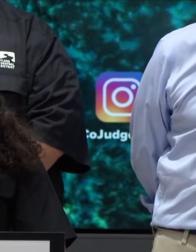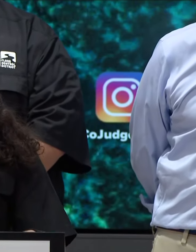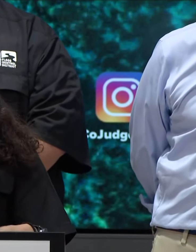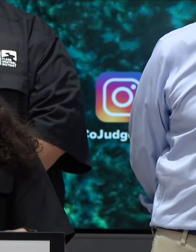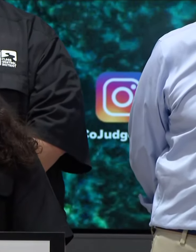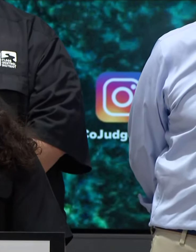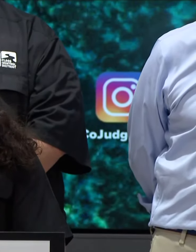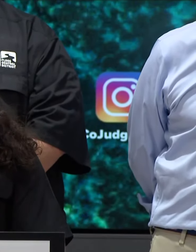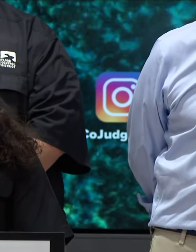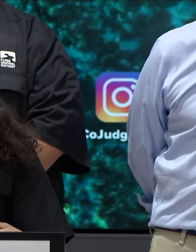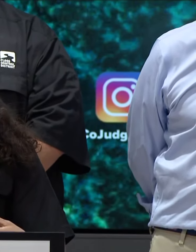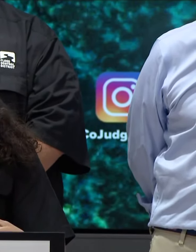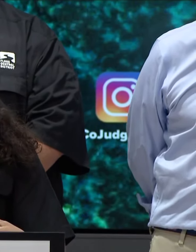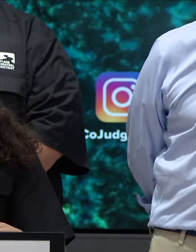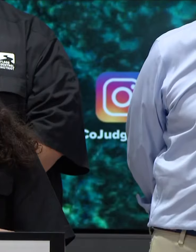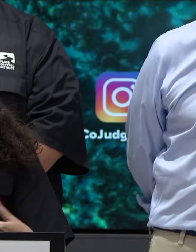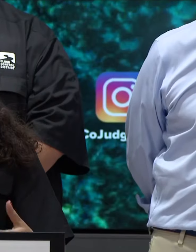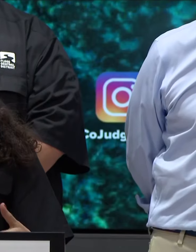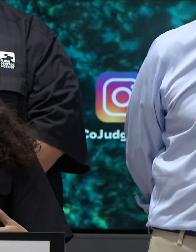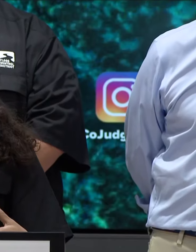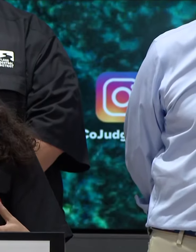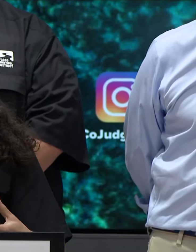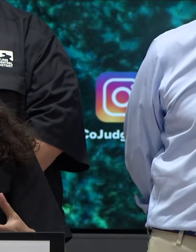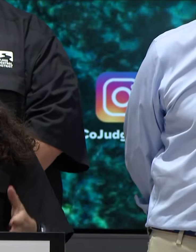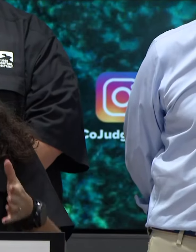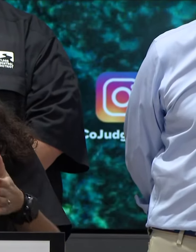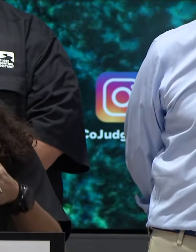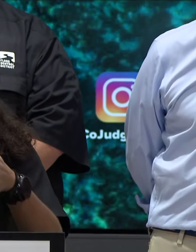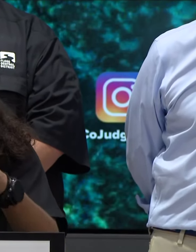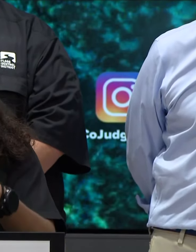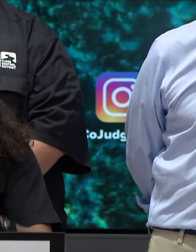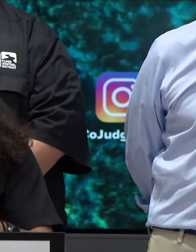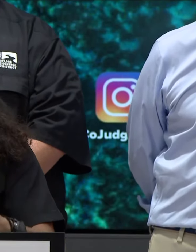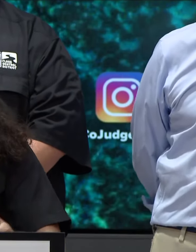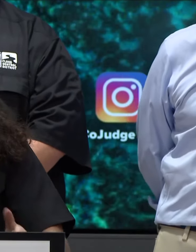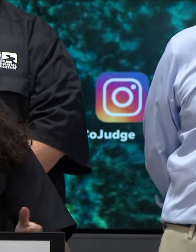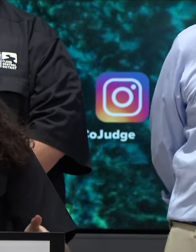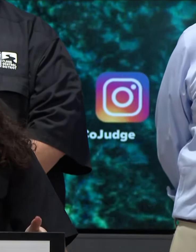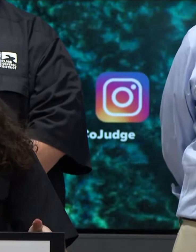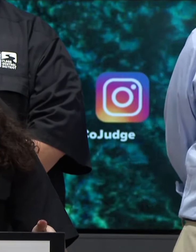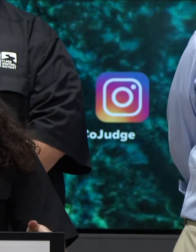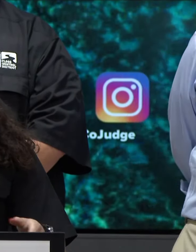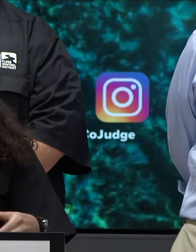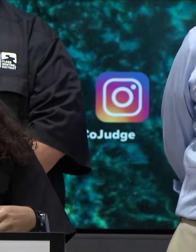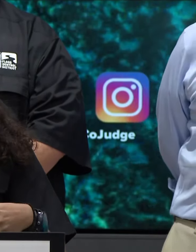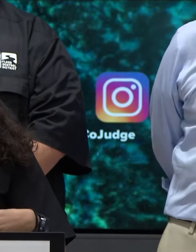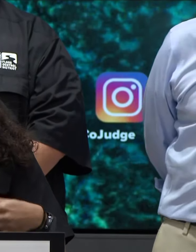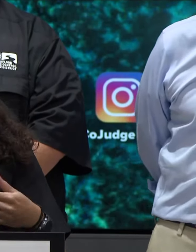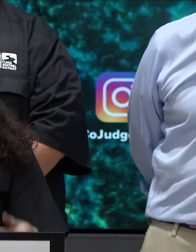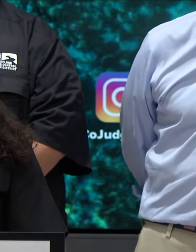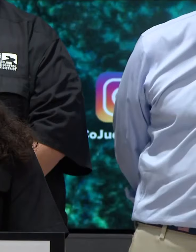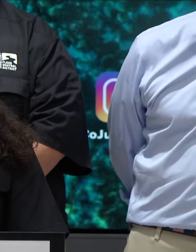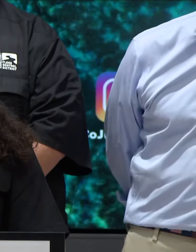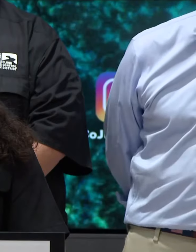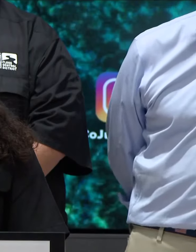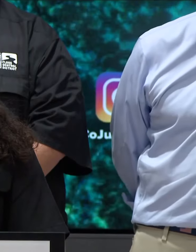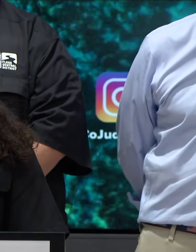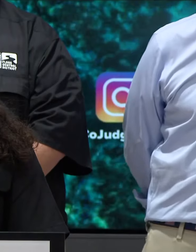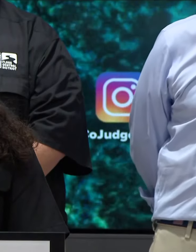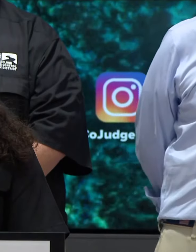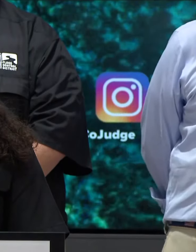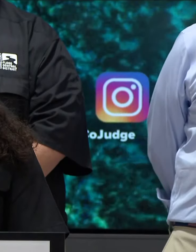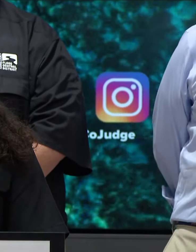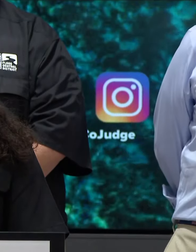ayuda. Esta mañana nos dimos cuenta y logramos que el vicegobernador lo pudiera hacer. Entonces ya el